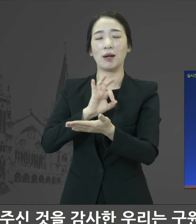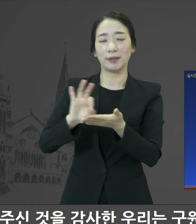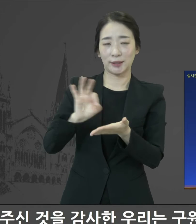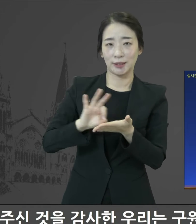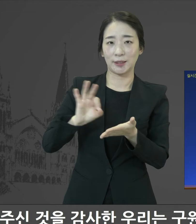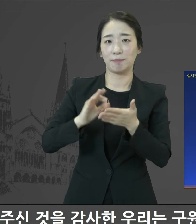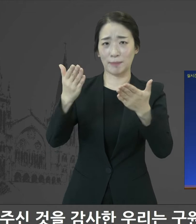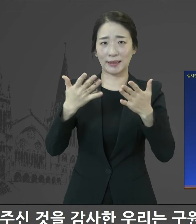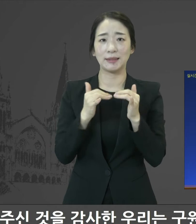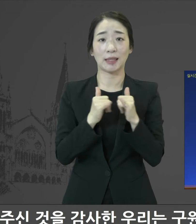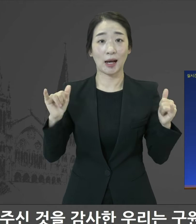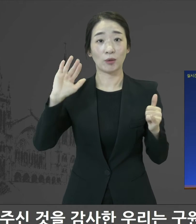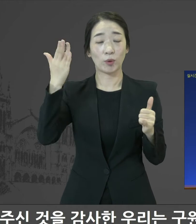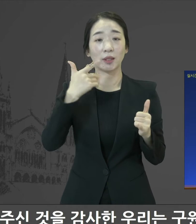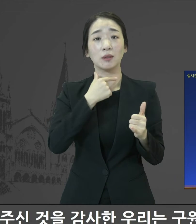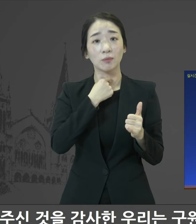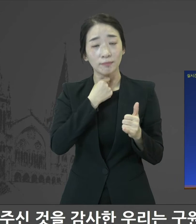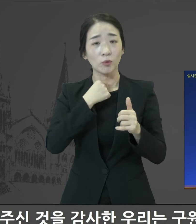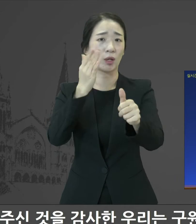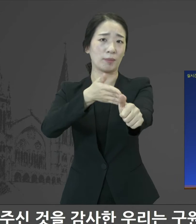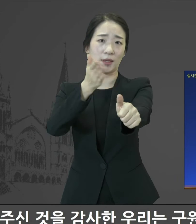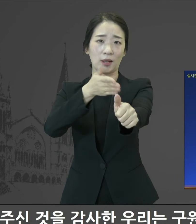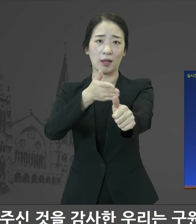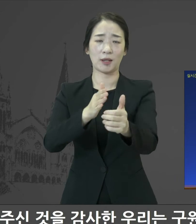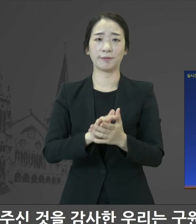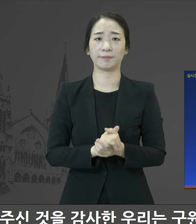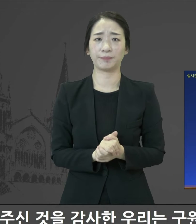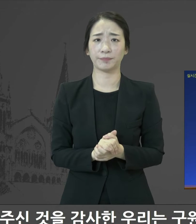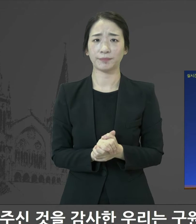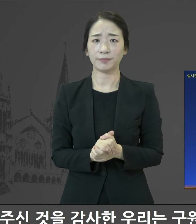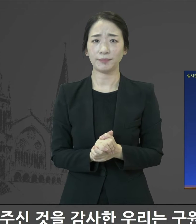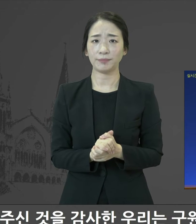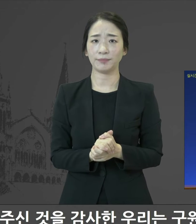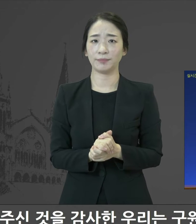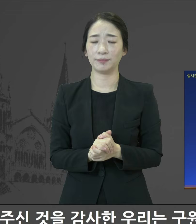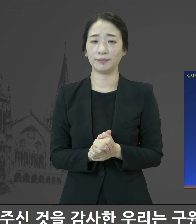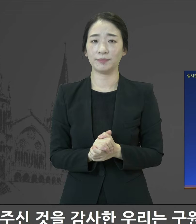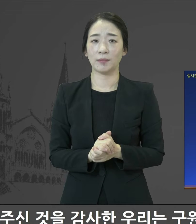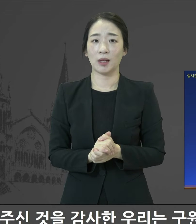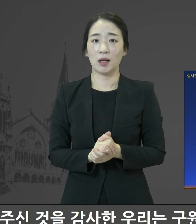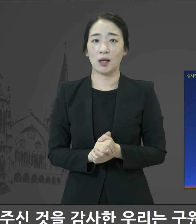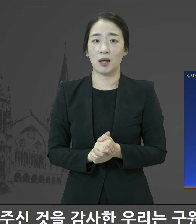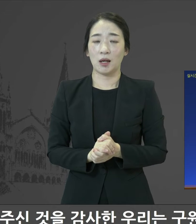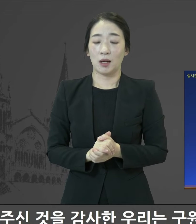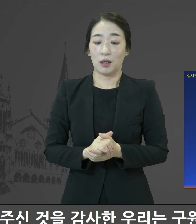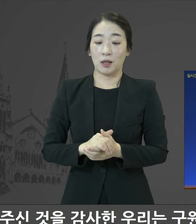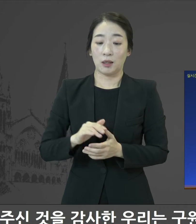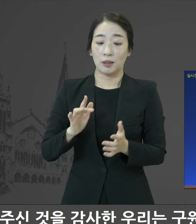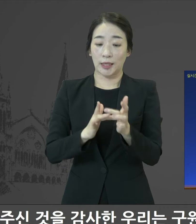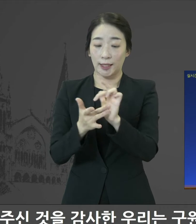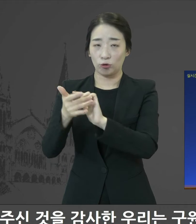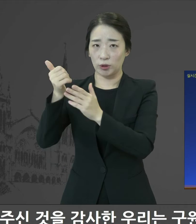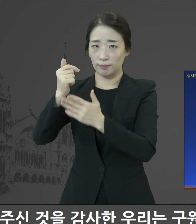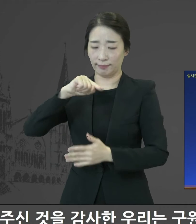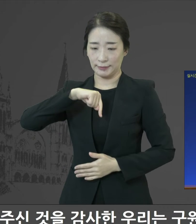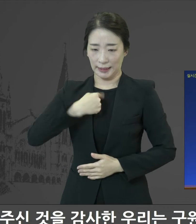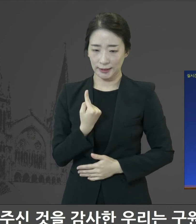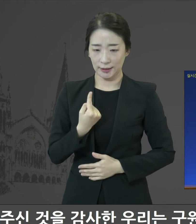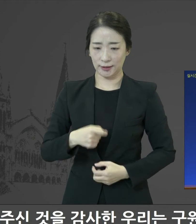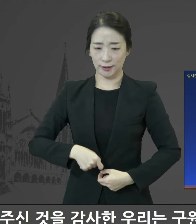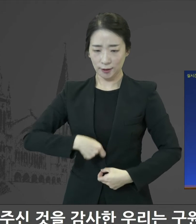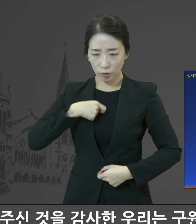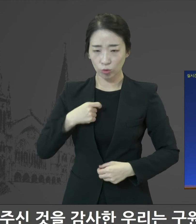믿으시기 바랍니다. 이것이 자기를 내어주신, 자발적으로 내어주신 예수